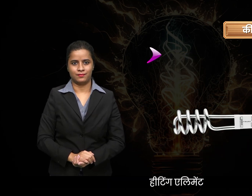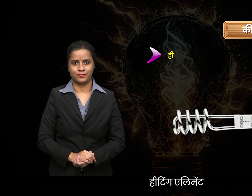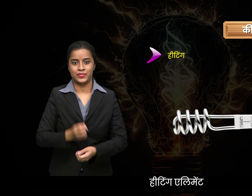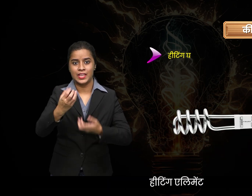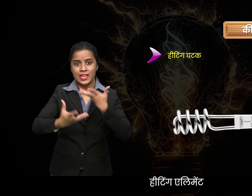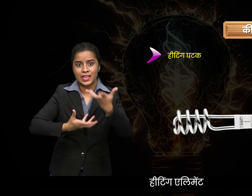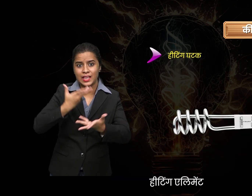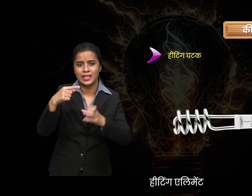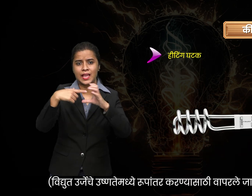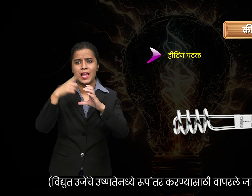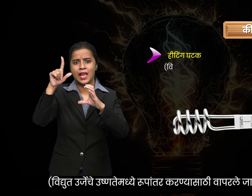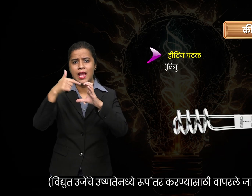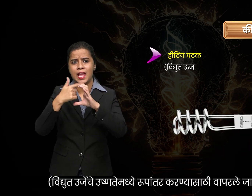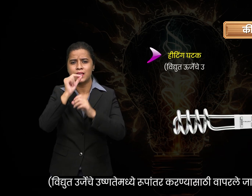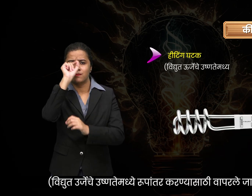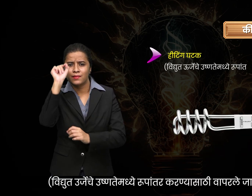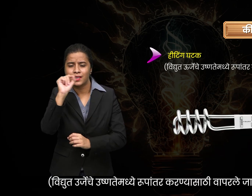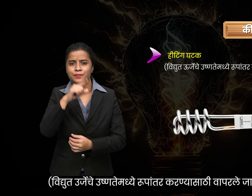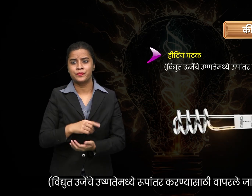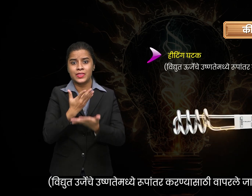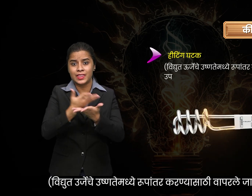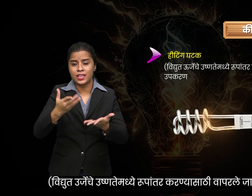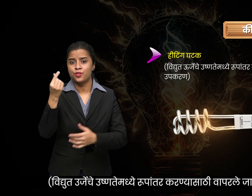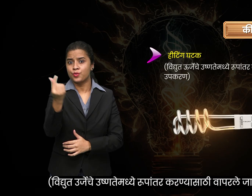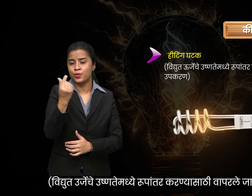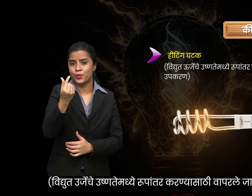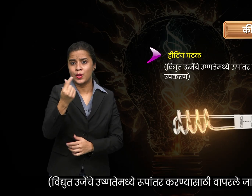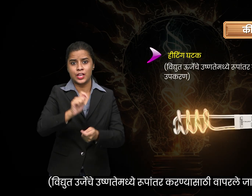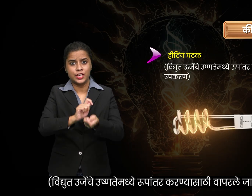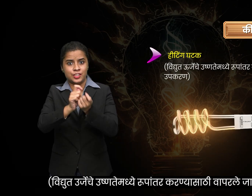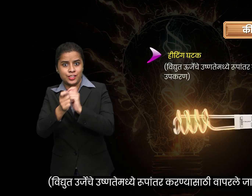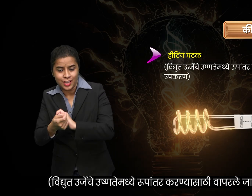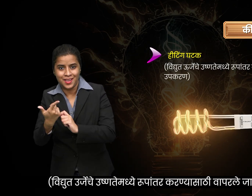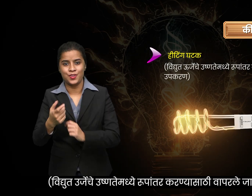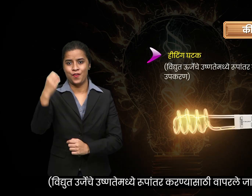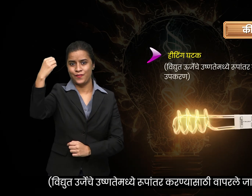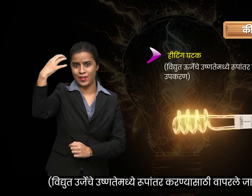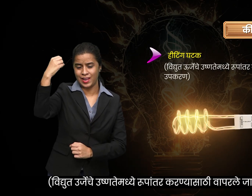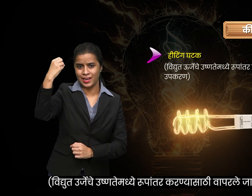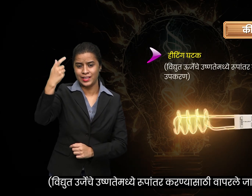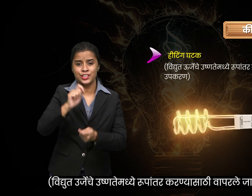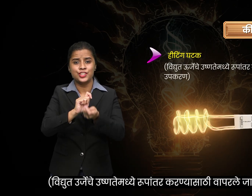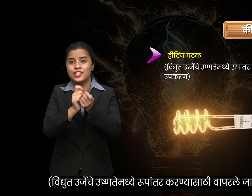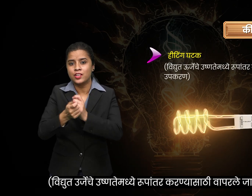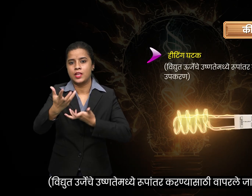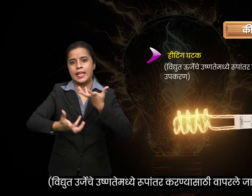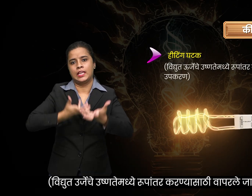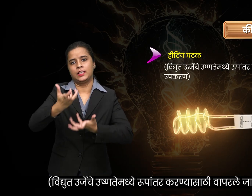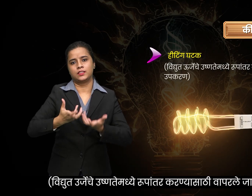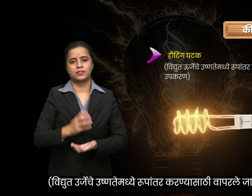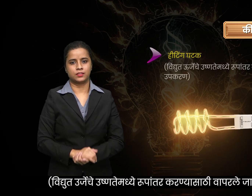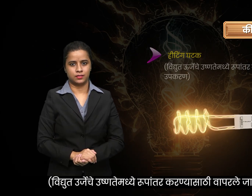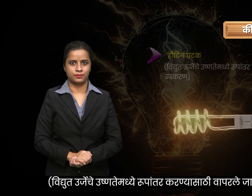हीटिंग एलिमेंट. विद्युत ऊर्जेचे उष्णतेमध्ये रूपांतर करण्यासाठी वापरले जाणारे